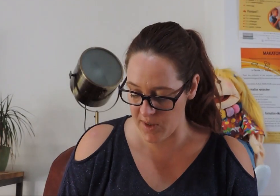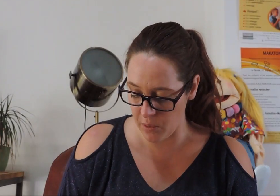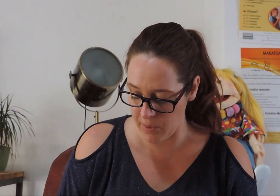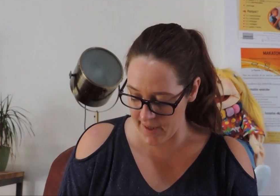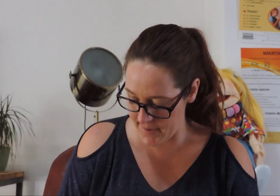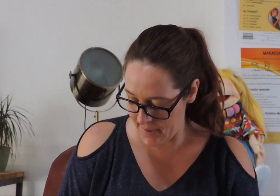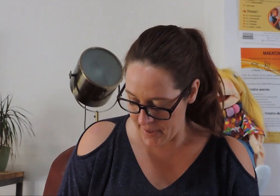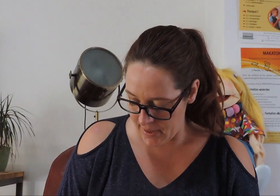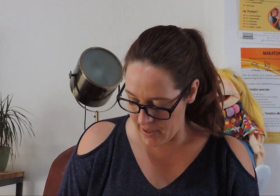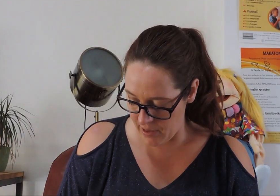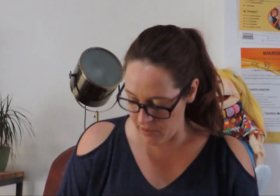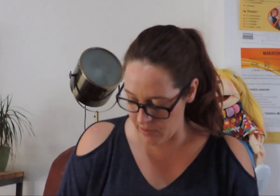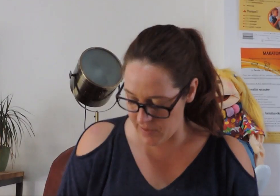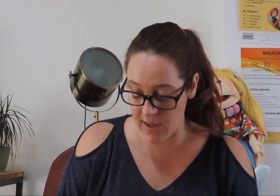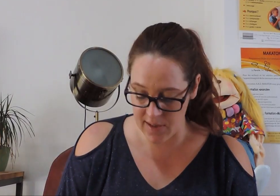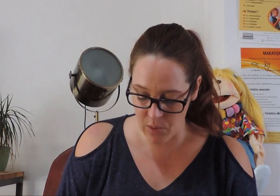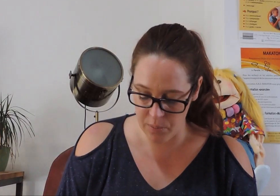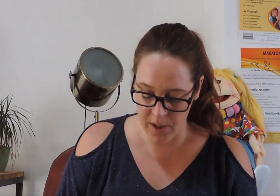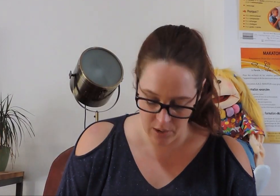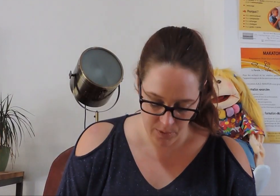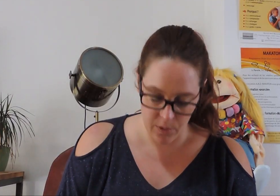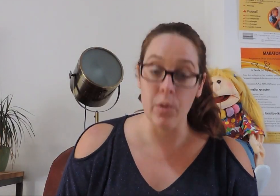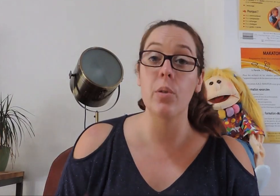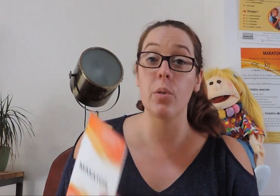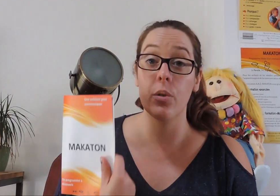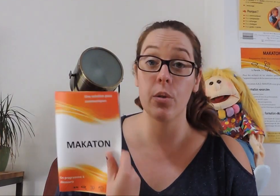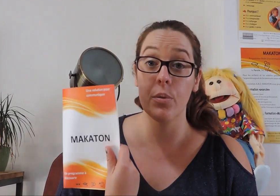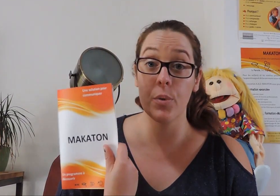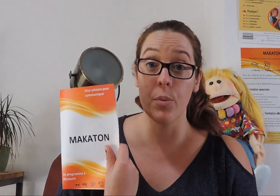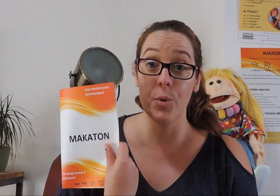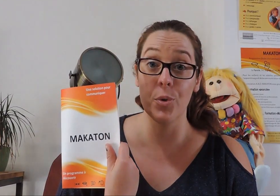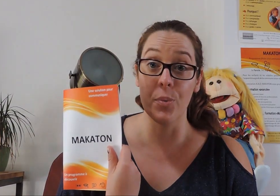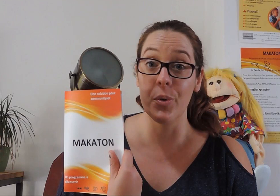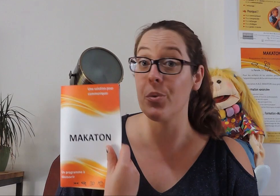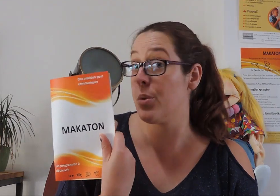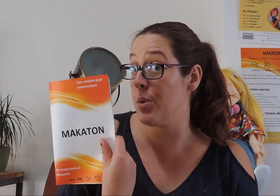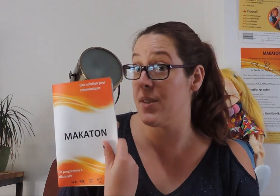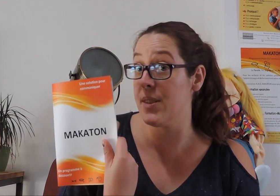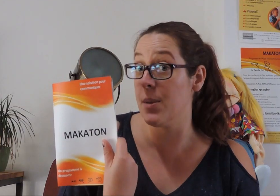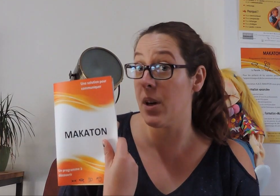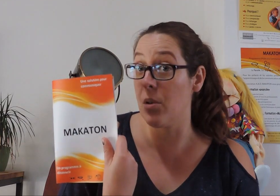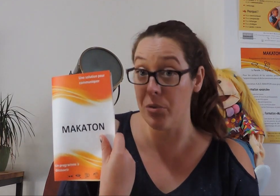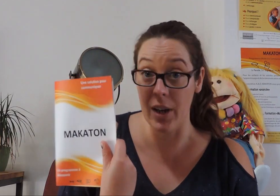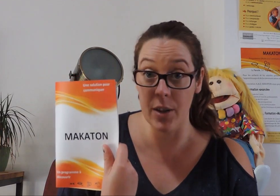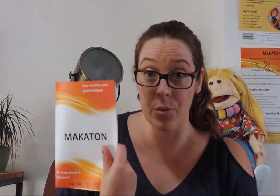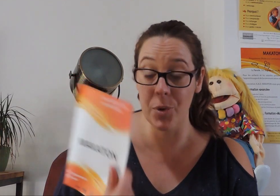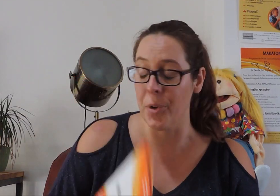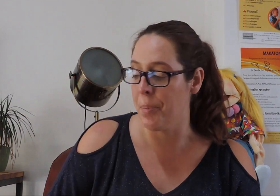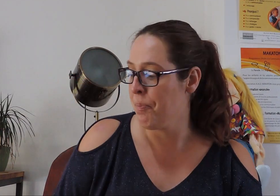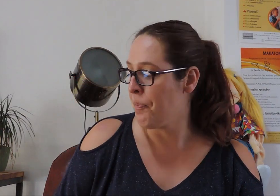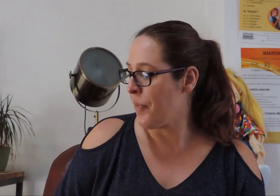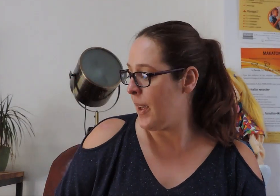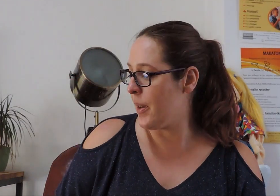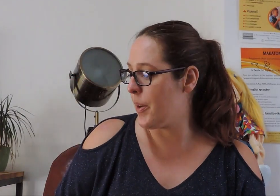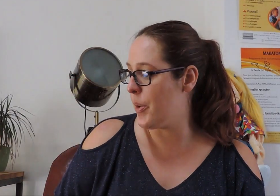de mise en place et c'est assez complet comme euh euh comme document donc n'hésitez pas à en faire la demande euh euh